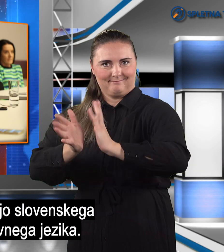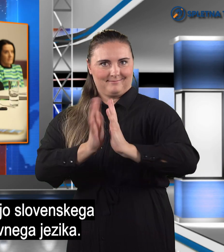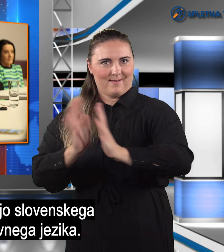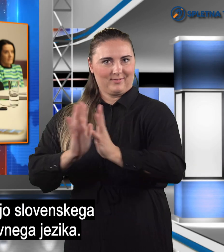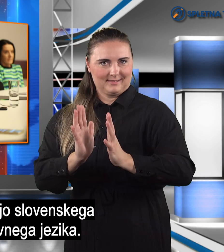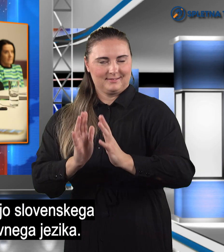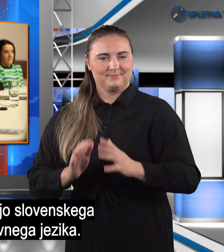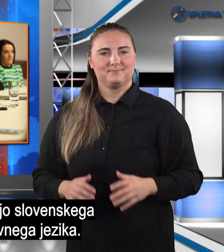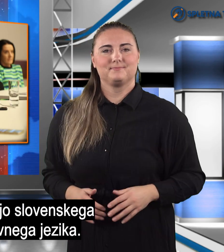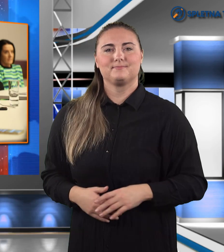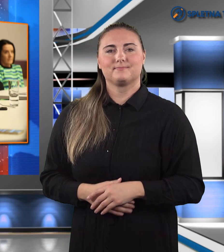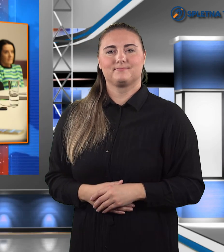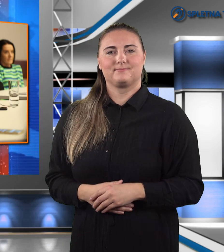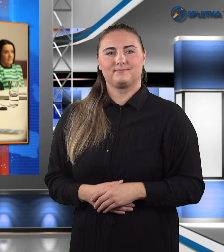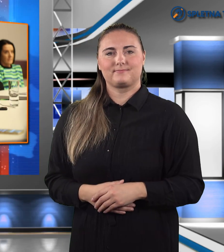znakovnega jezika.